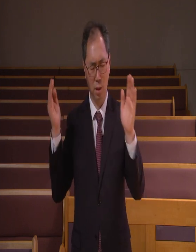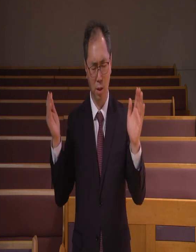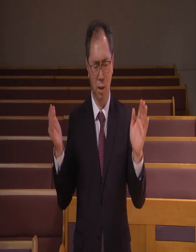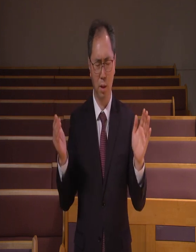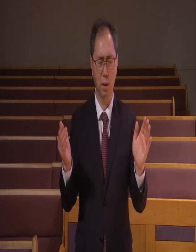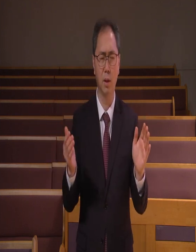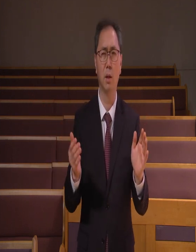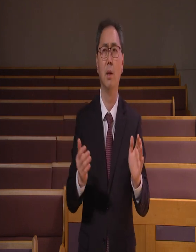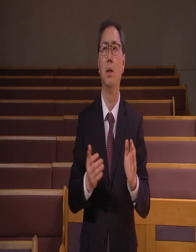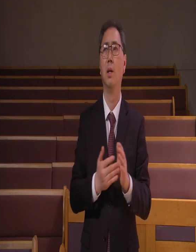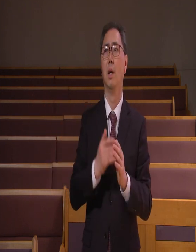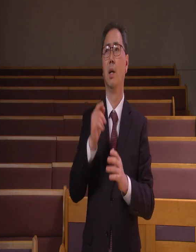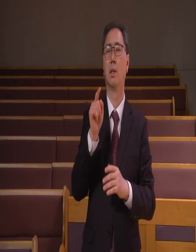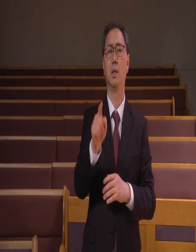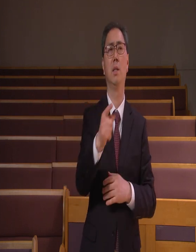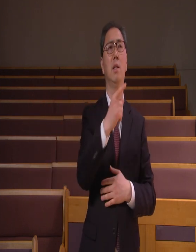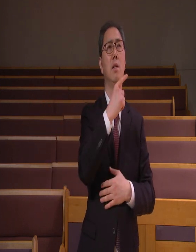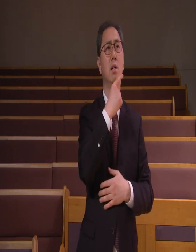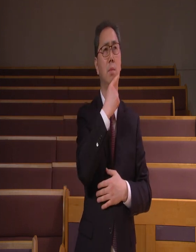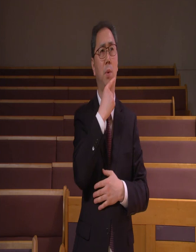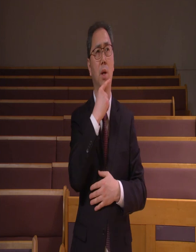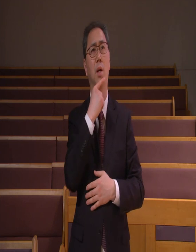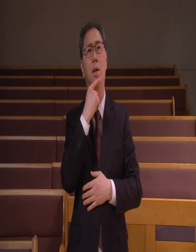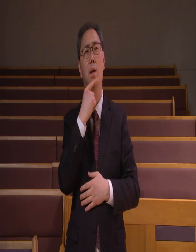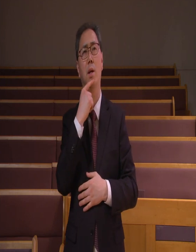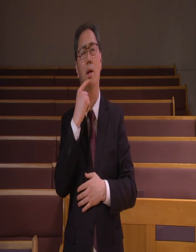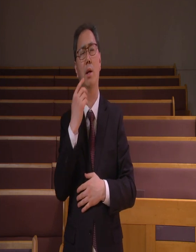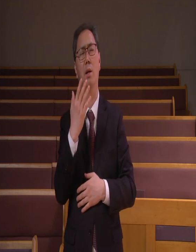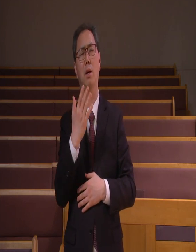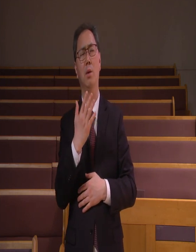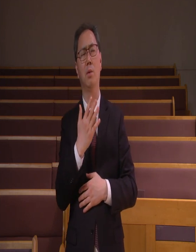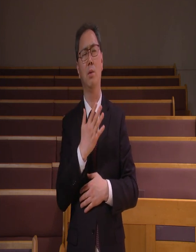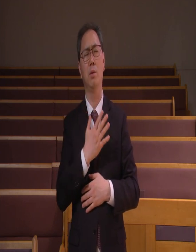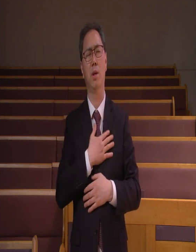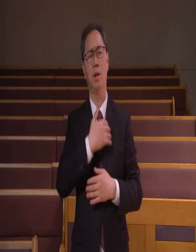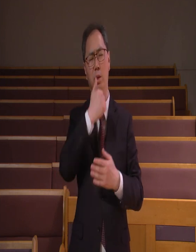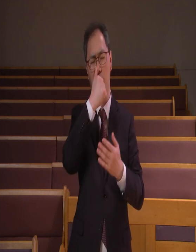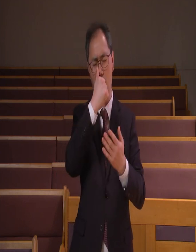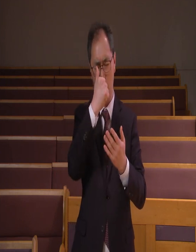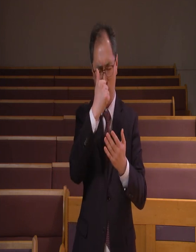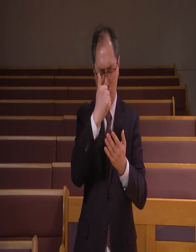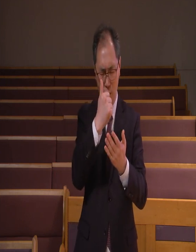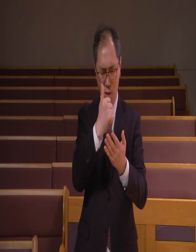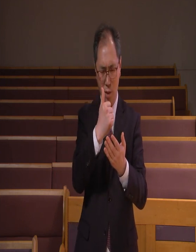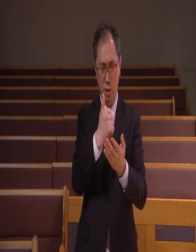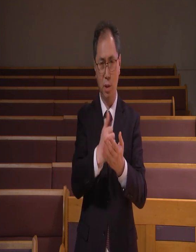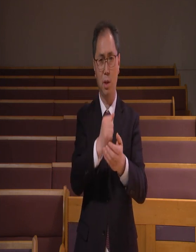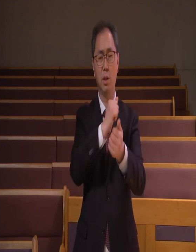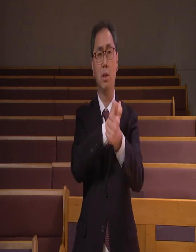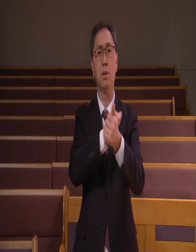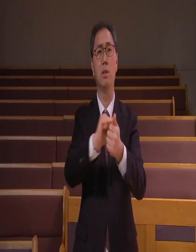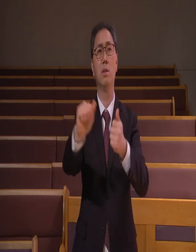울리면서 들렸네. 그 위로 내